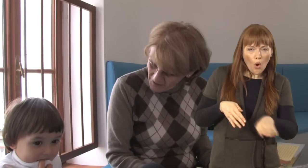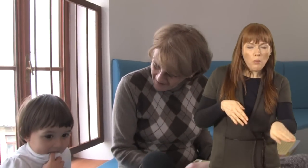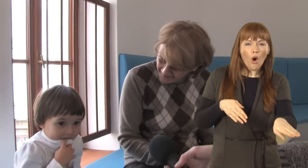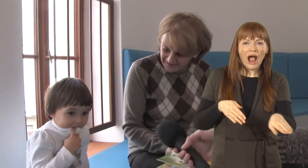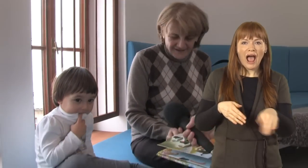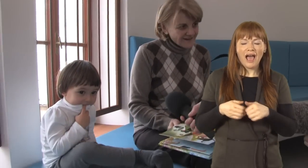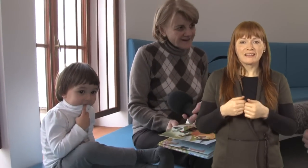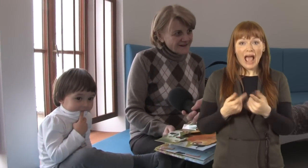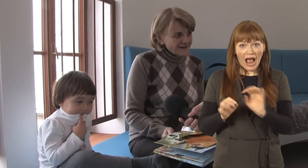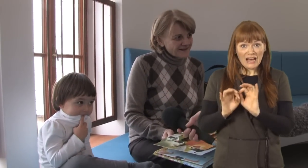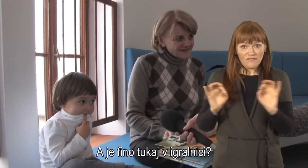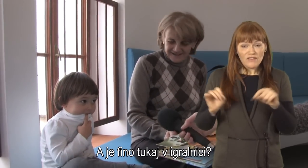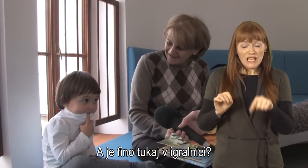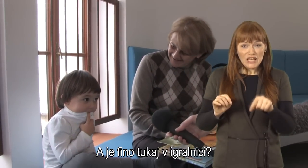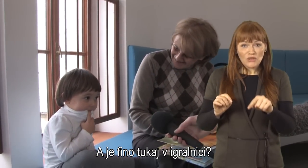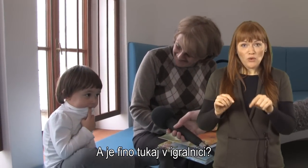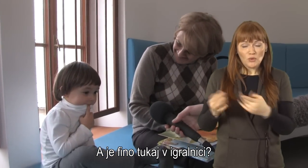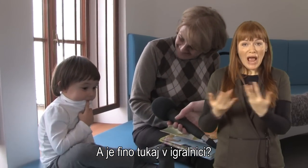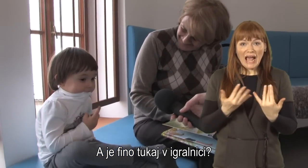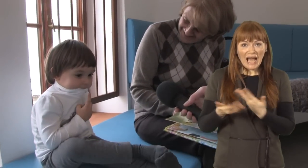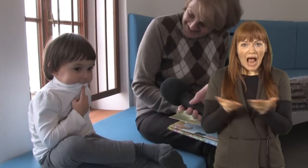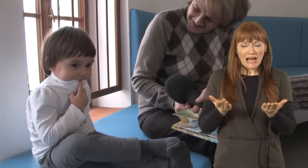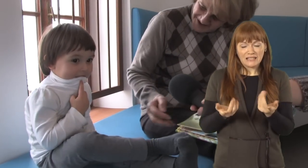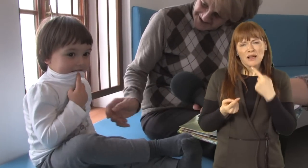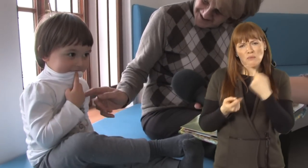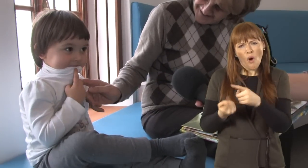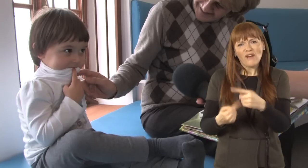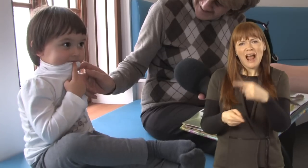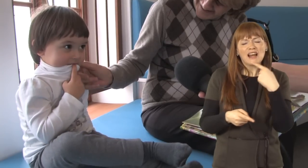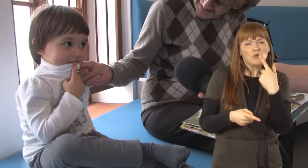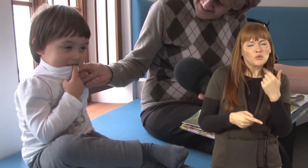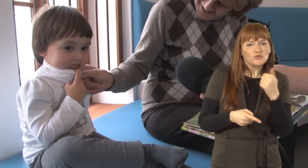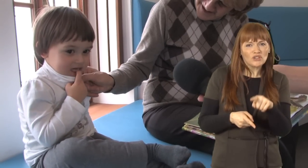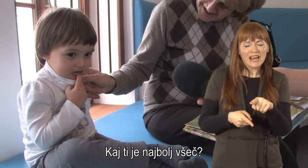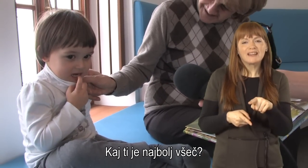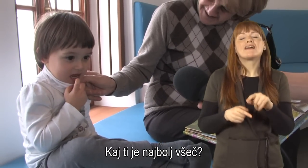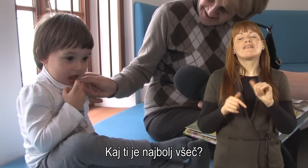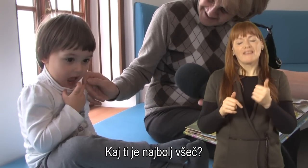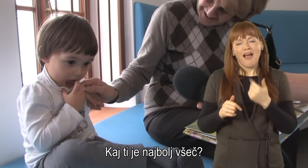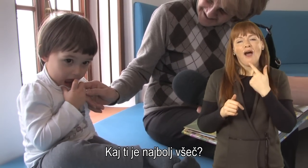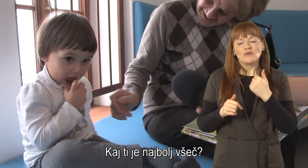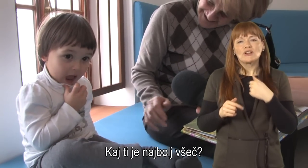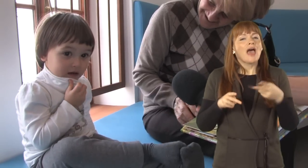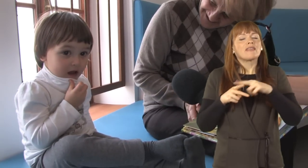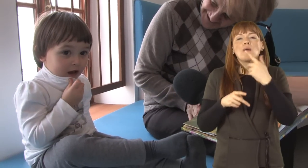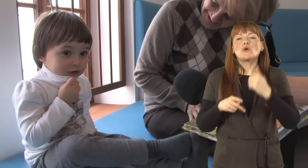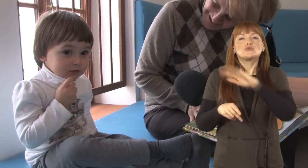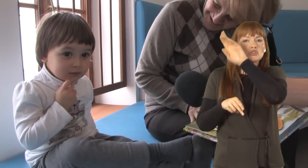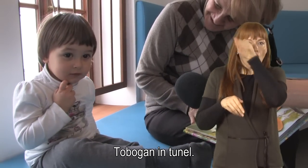na tobogan. A je fino tukaj v igralnici? Vej, ti je všeč? Kaj ti je bilo najbolj